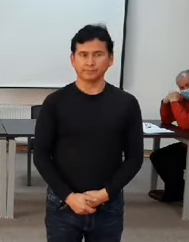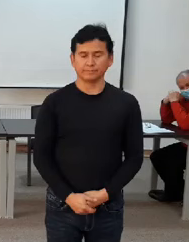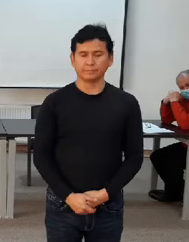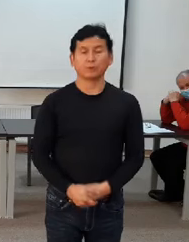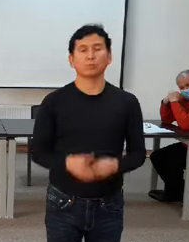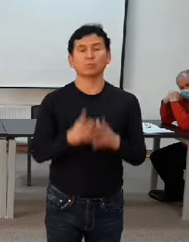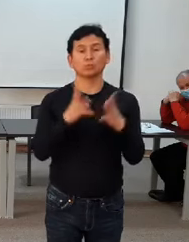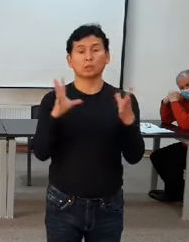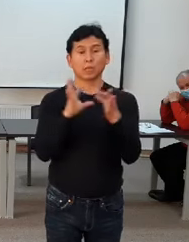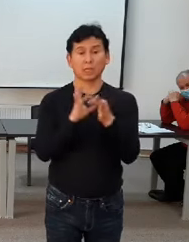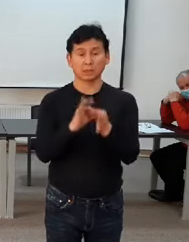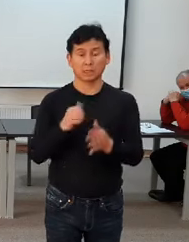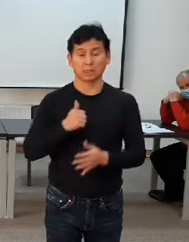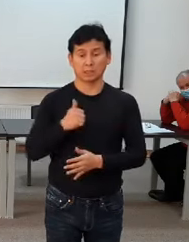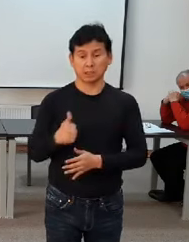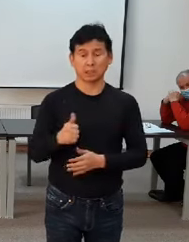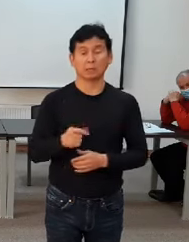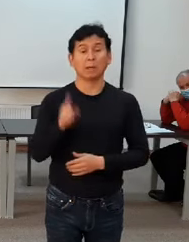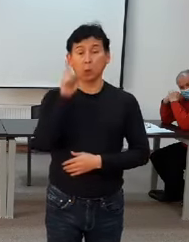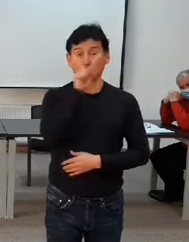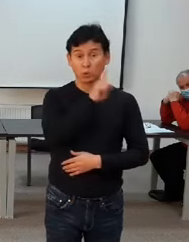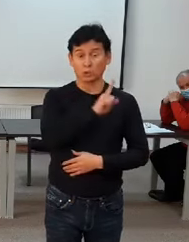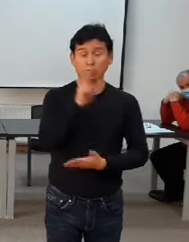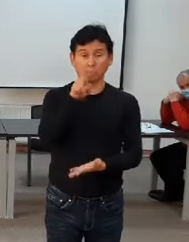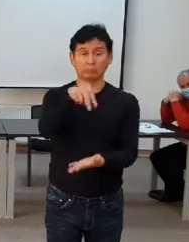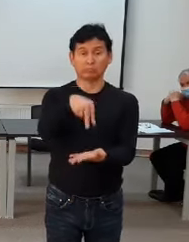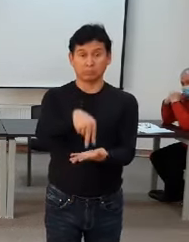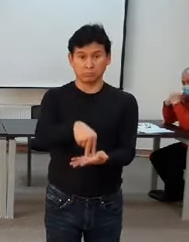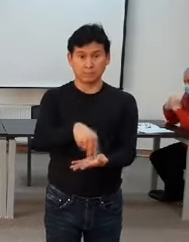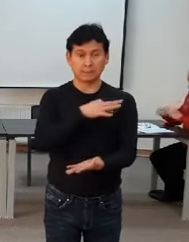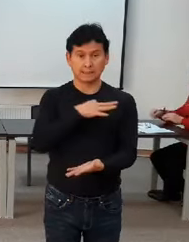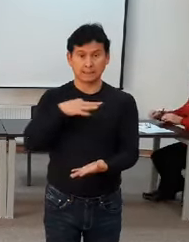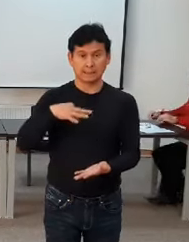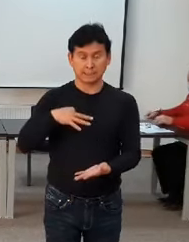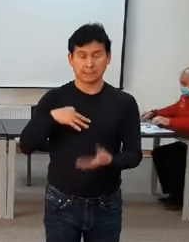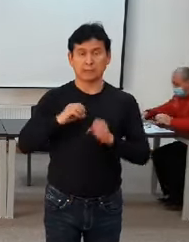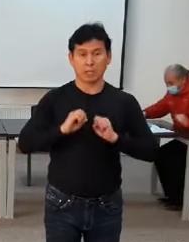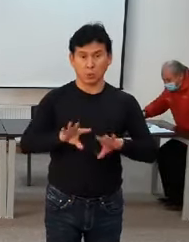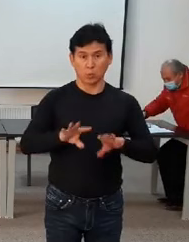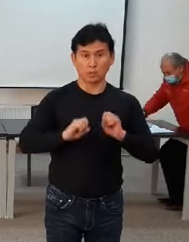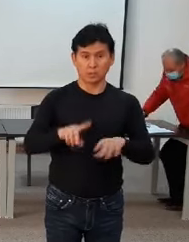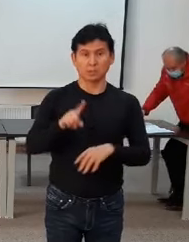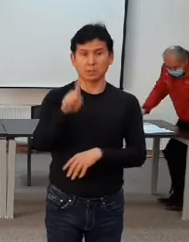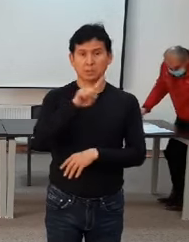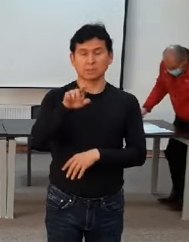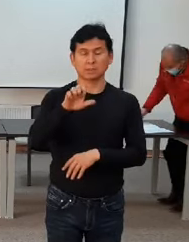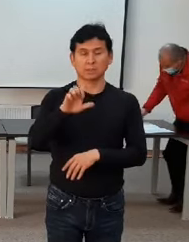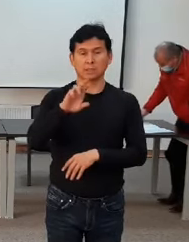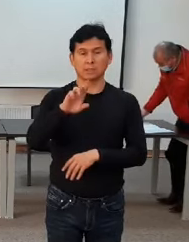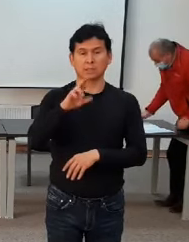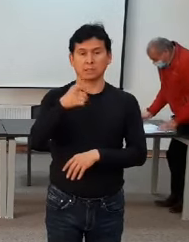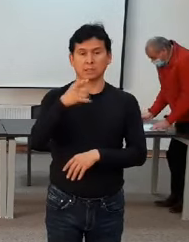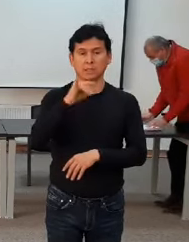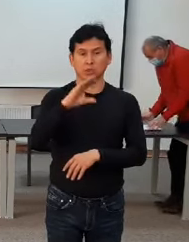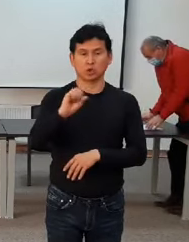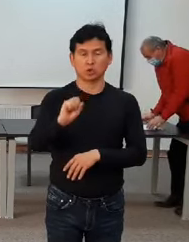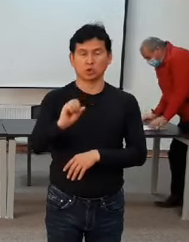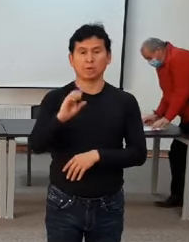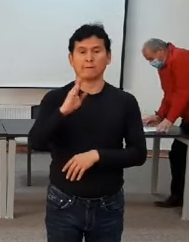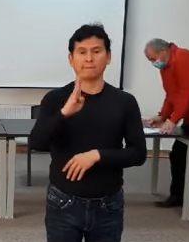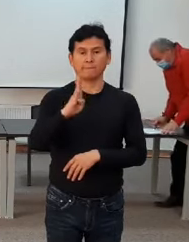Muchas gracias, director. Y para finalizar, invitamos al Seremi de Educación, el señor Sergio Becerra Mera.